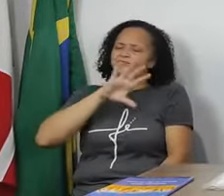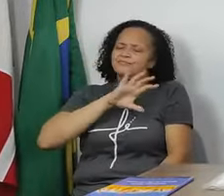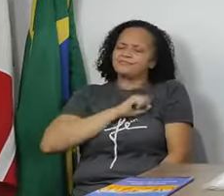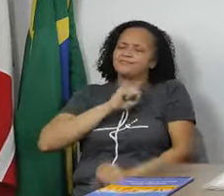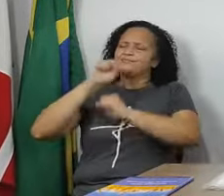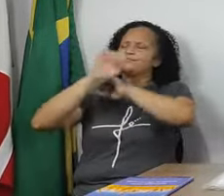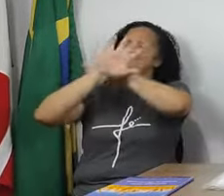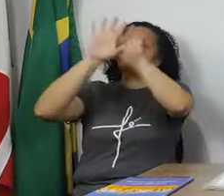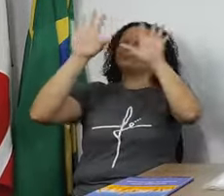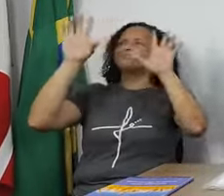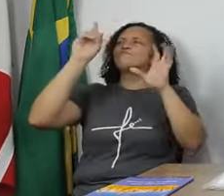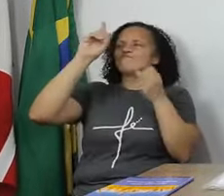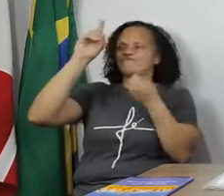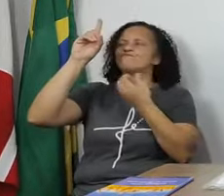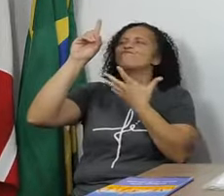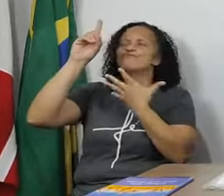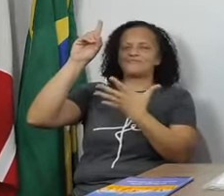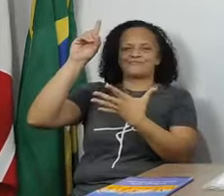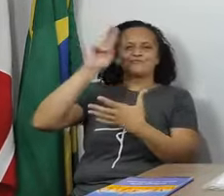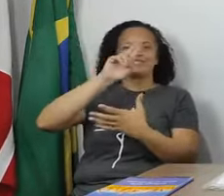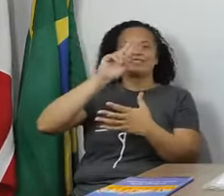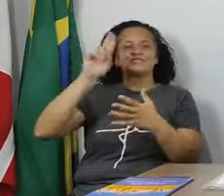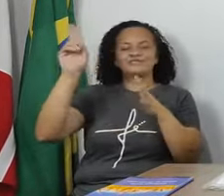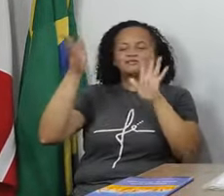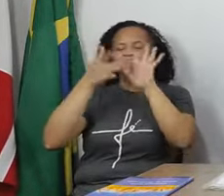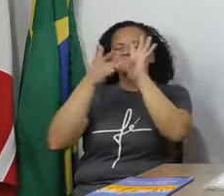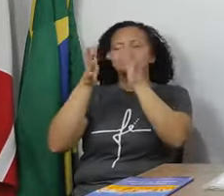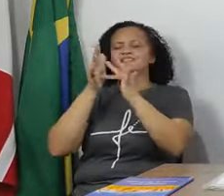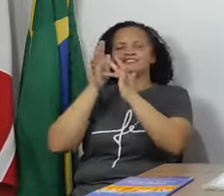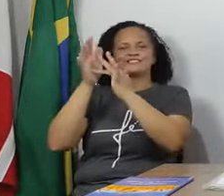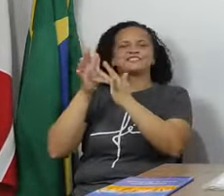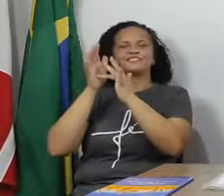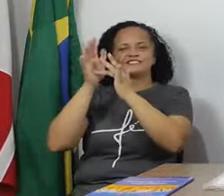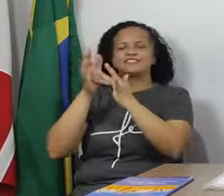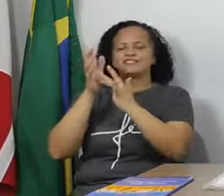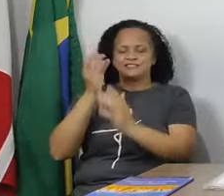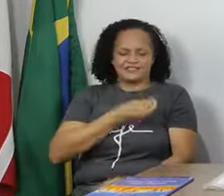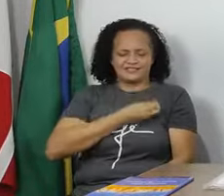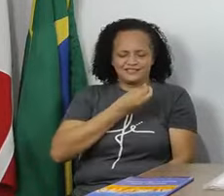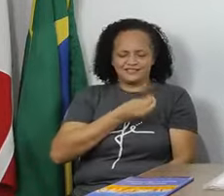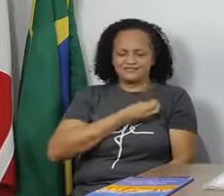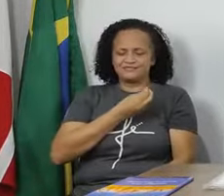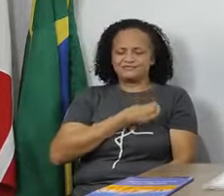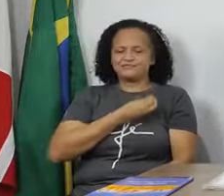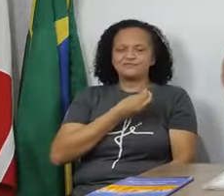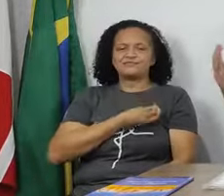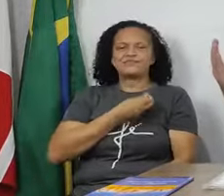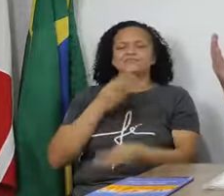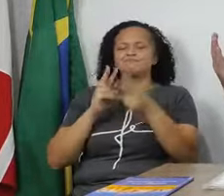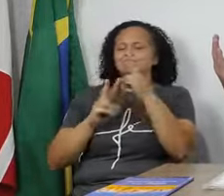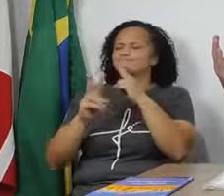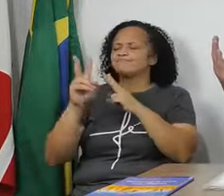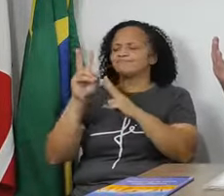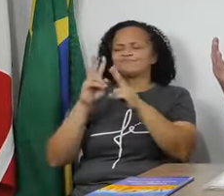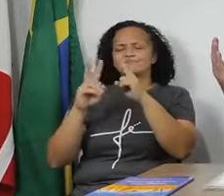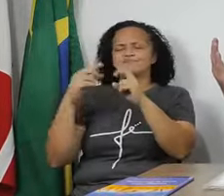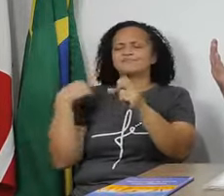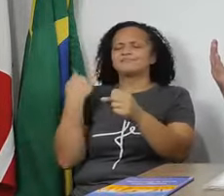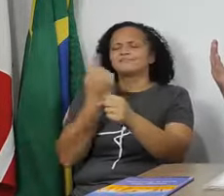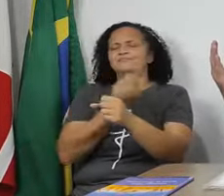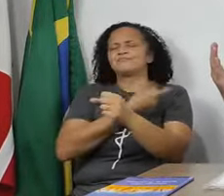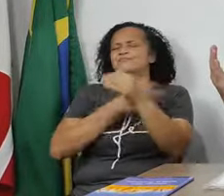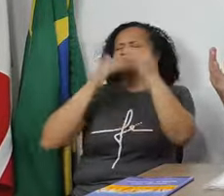Pai bendito, em nome do Teu Filho Jesus Cristo, aquele que vive e reina para todos sempre, nós te